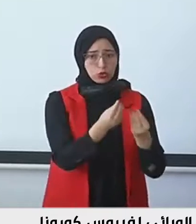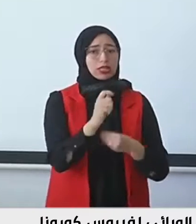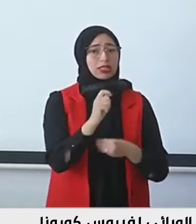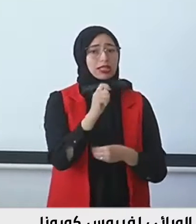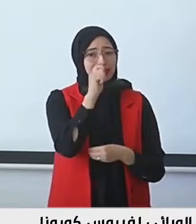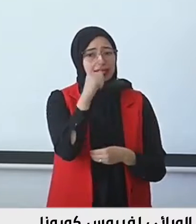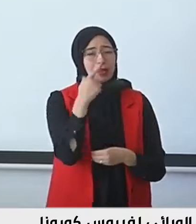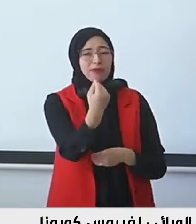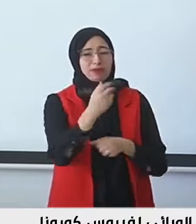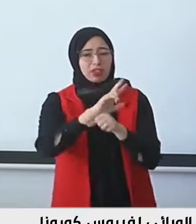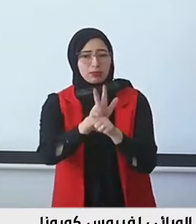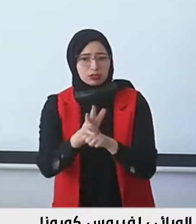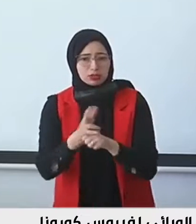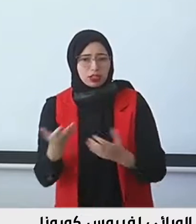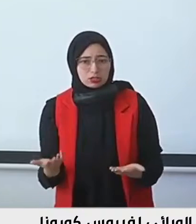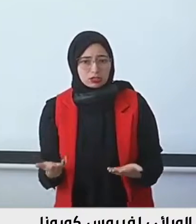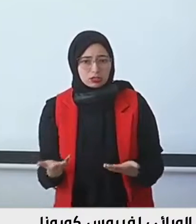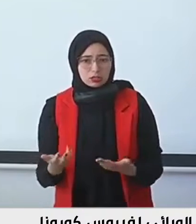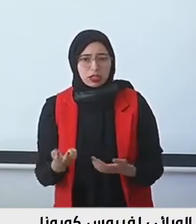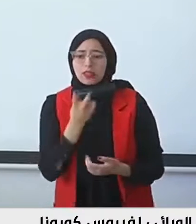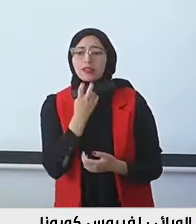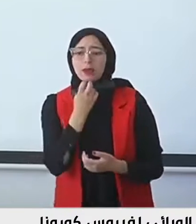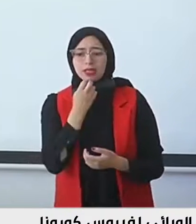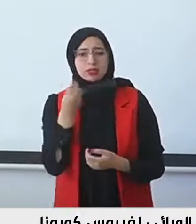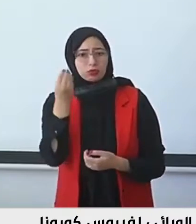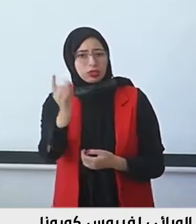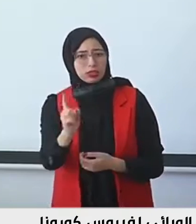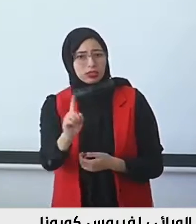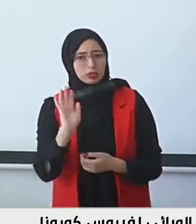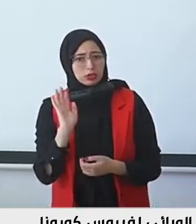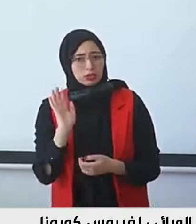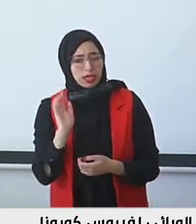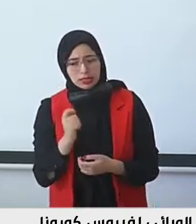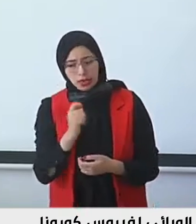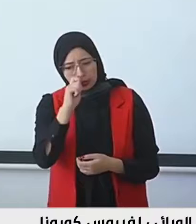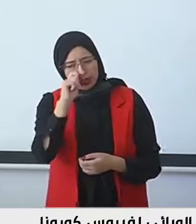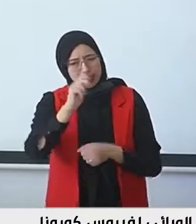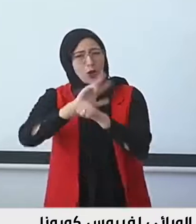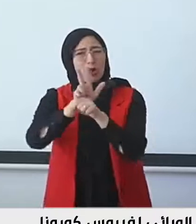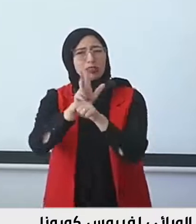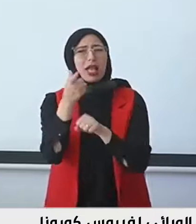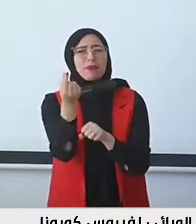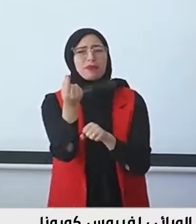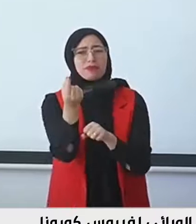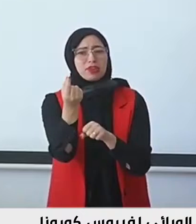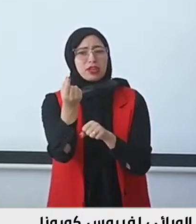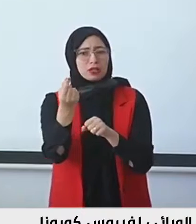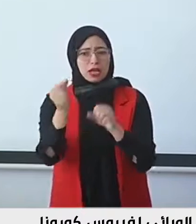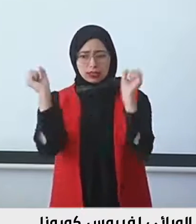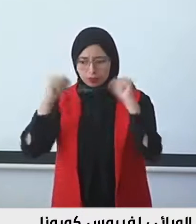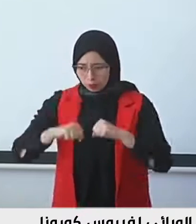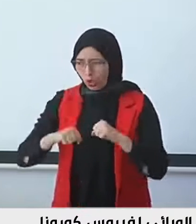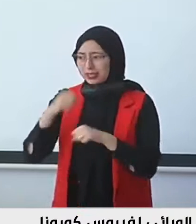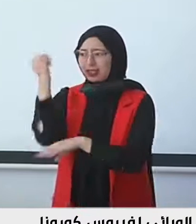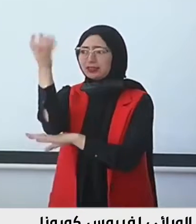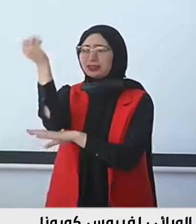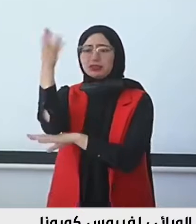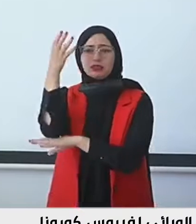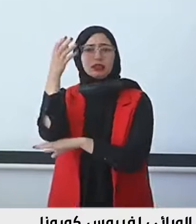أول حاجة التحاليل هذه مش بتوضع على ذمة المواطنين مش بدها واضحين، هذه تحاليل طبية نقوموا بها في الأقسام